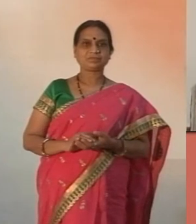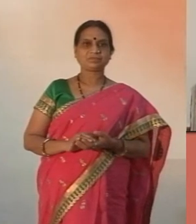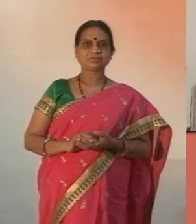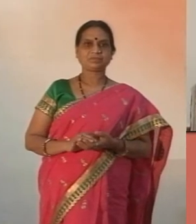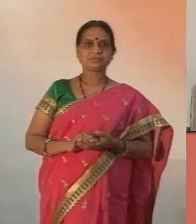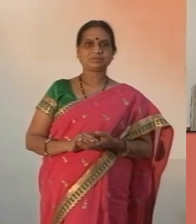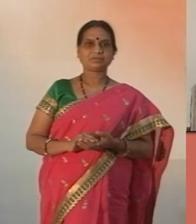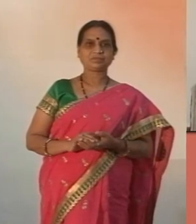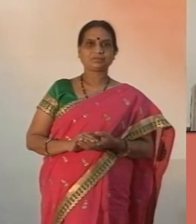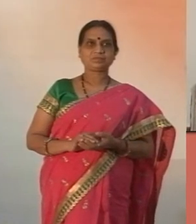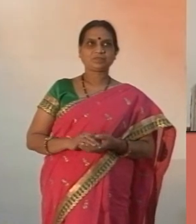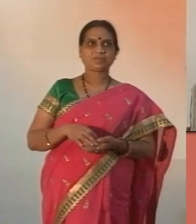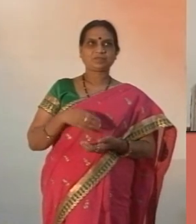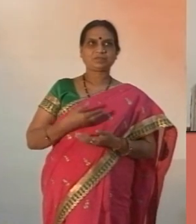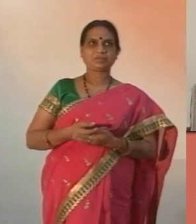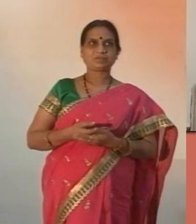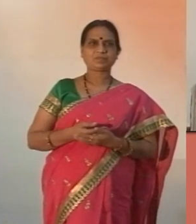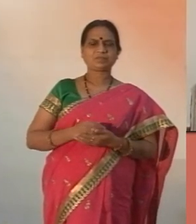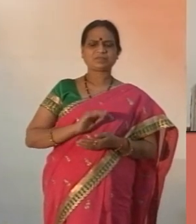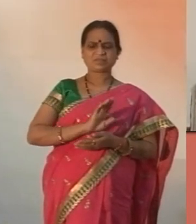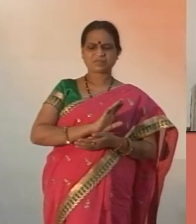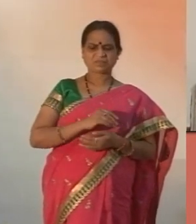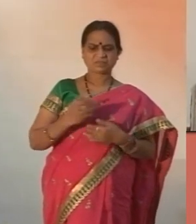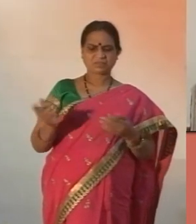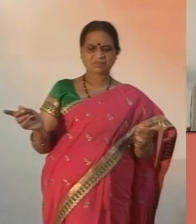योग तो एक सिंपल सी विधि है,